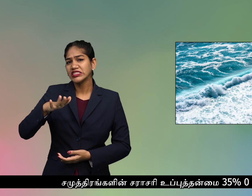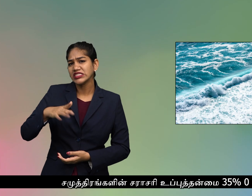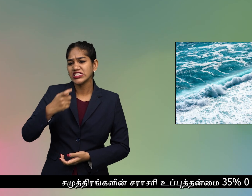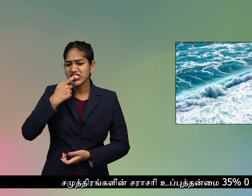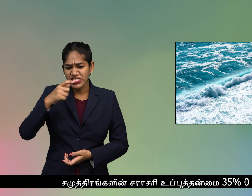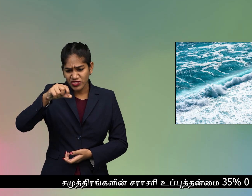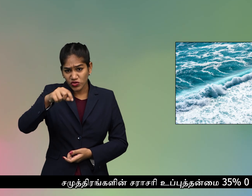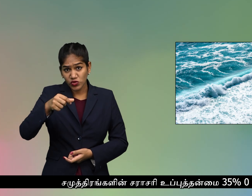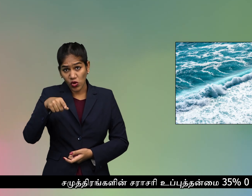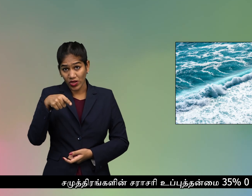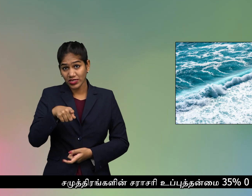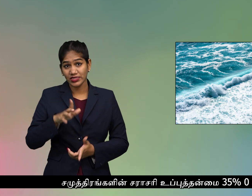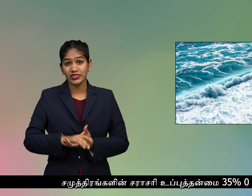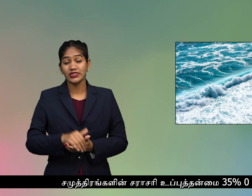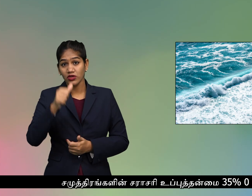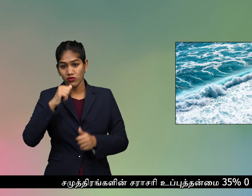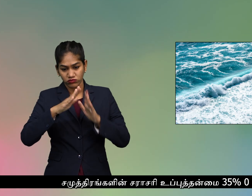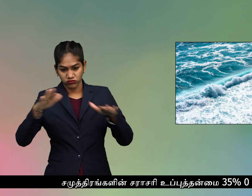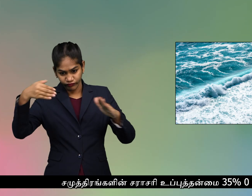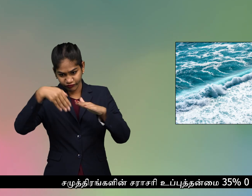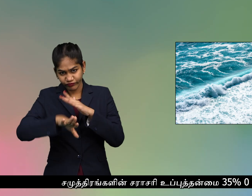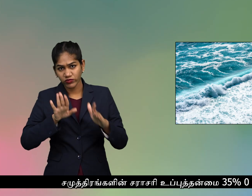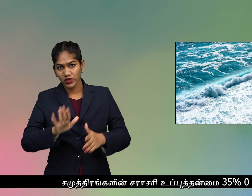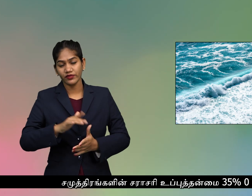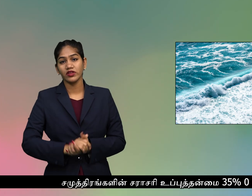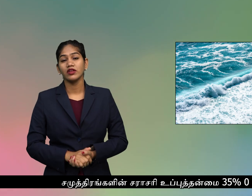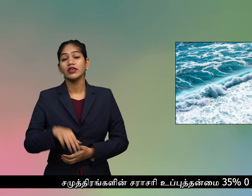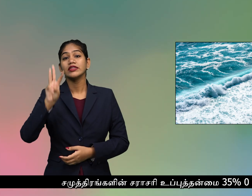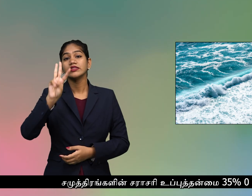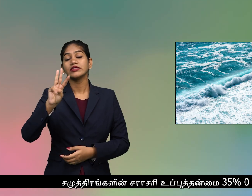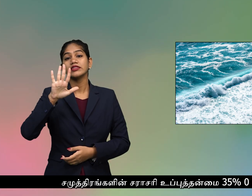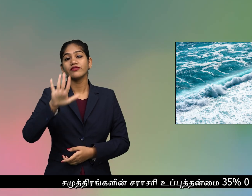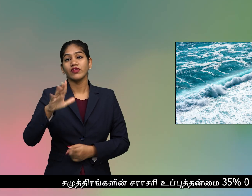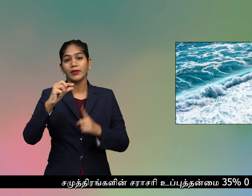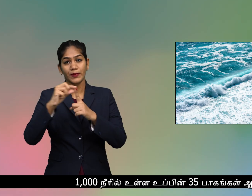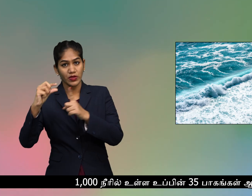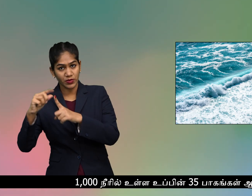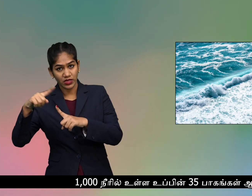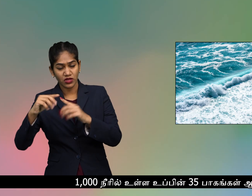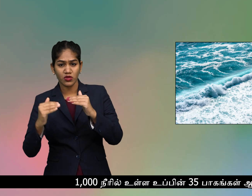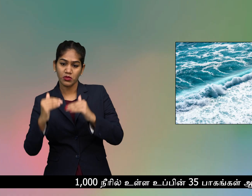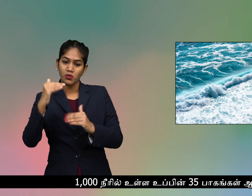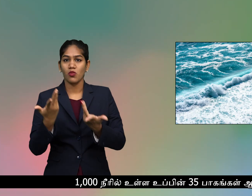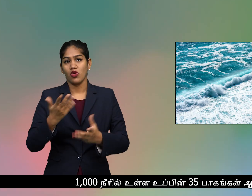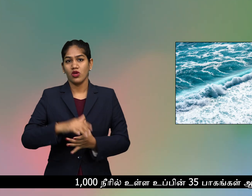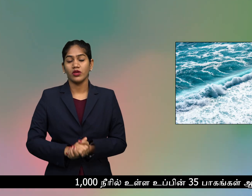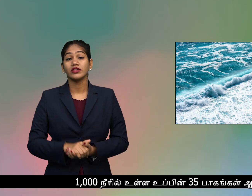சமுத்திரங்களின் சராசரி உப்புத்தன்மை 35 விழுக்காடு 0 அல்லது 1000 நீரில் உள்ள